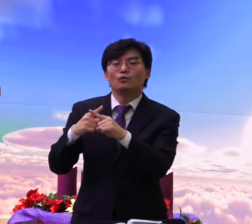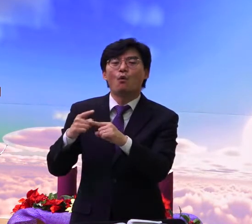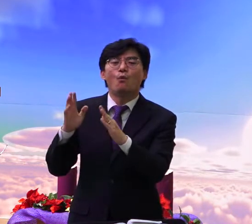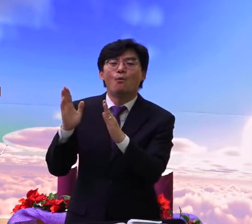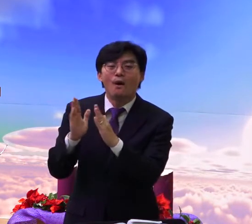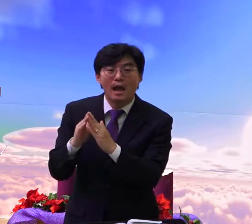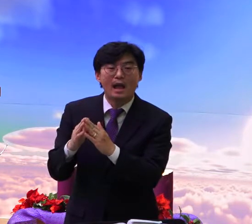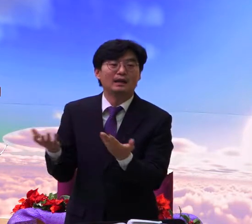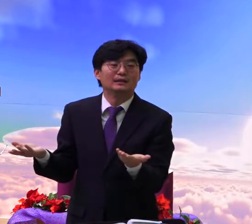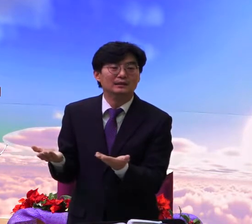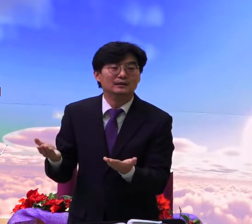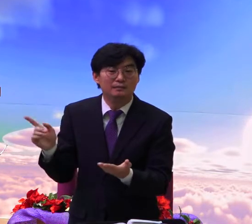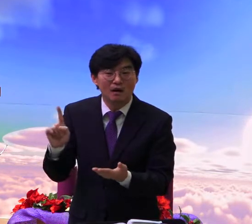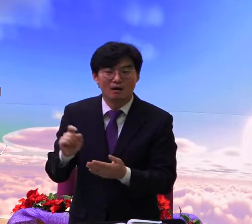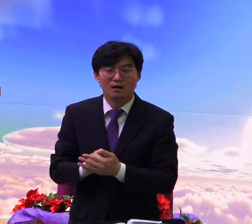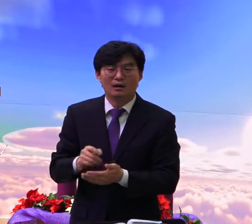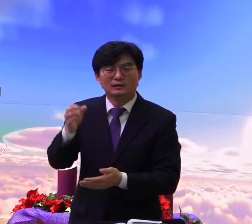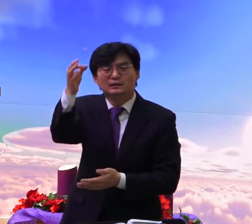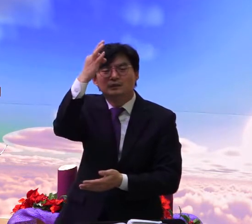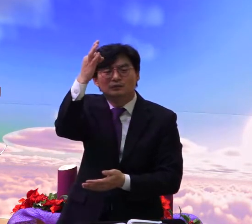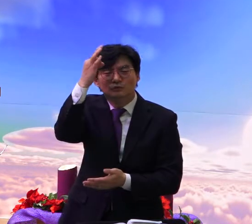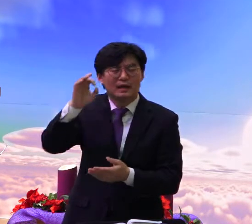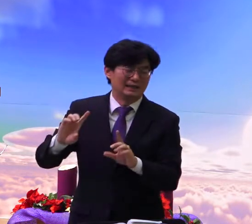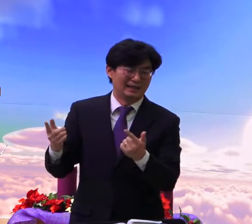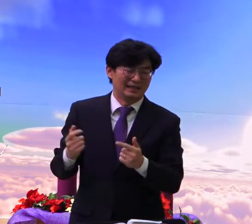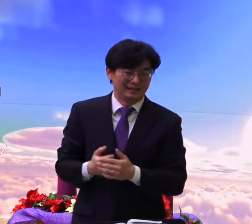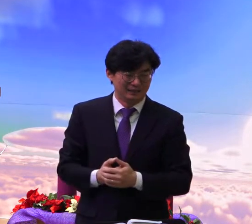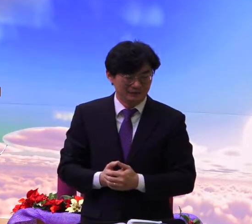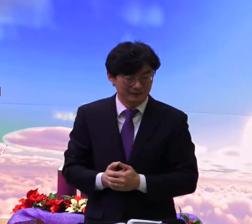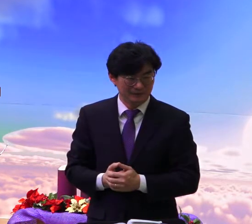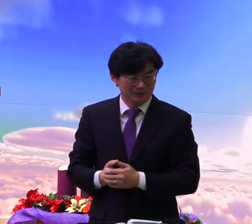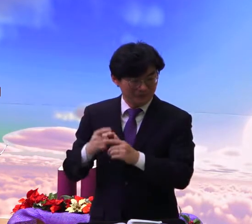그러나 교회의 일은 기능으로 하지 않습니다.